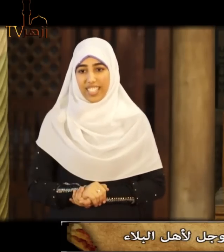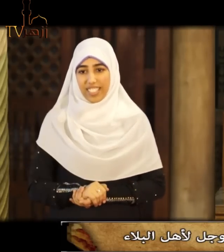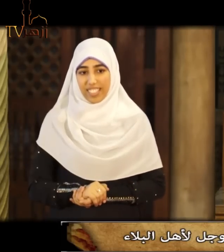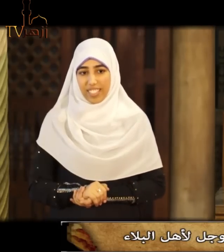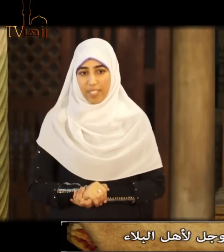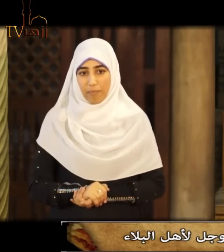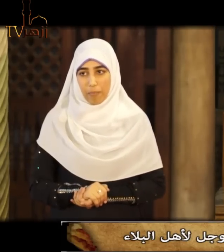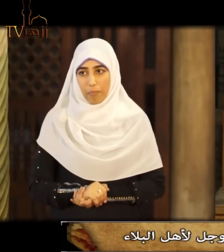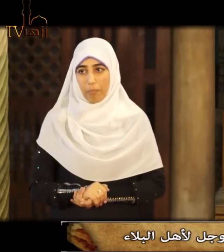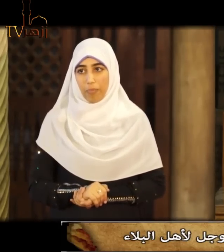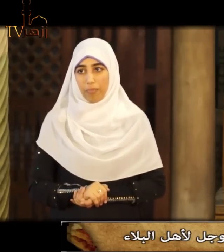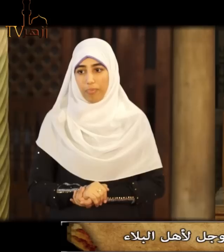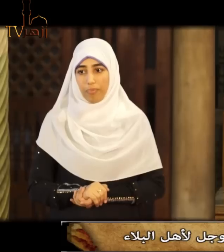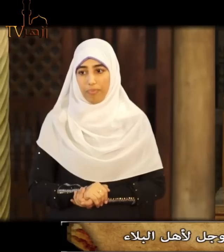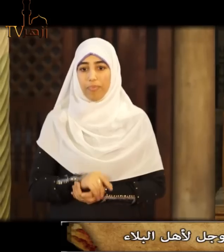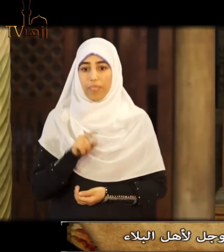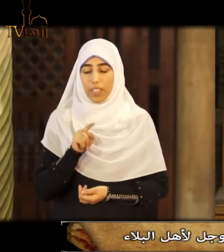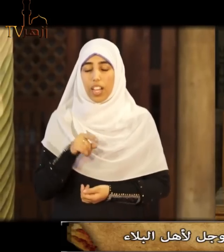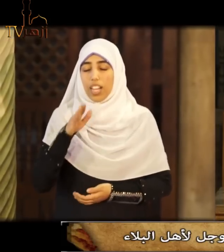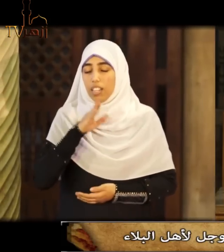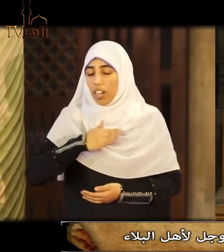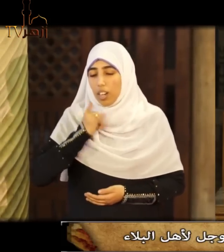وحال الأنبياء شدة البلاء،